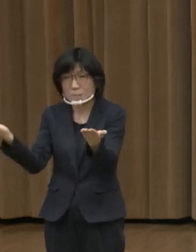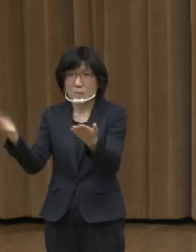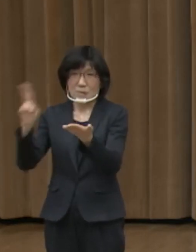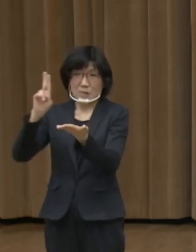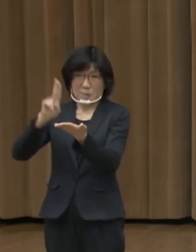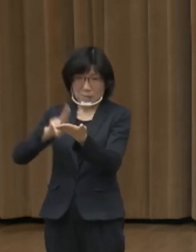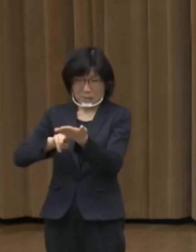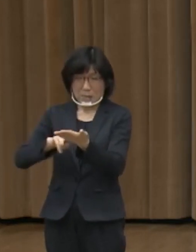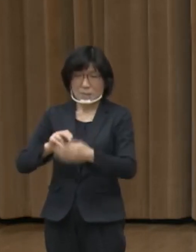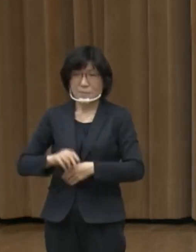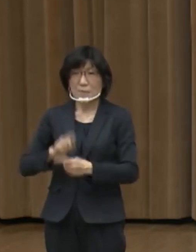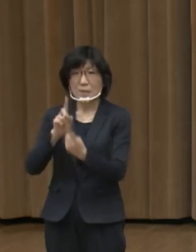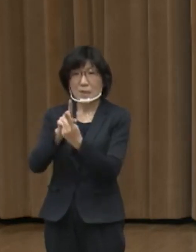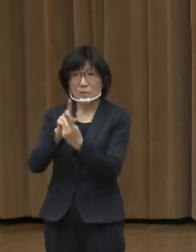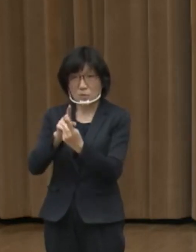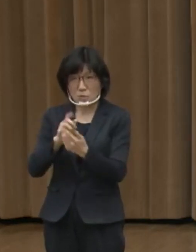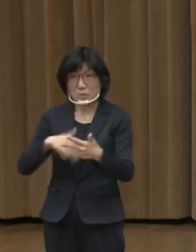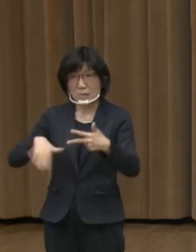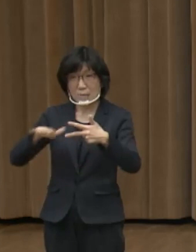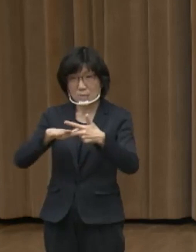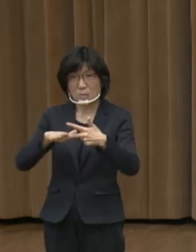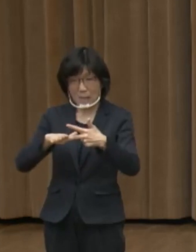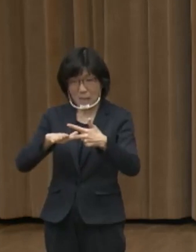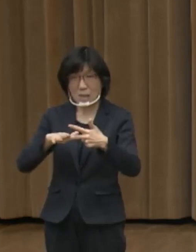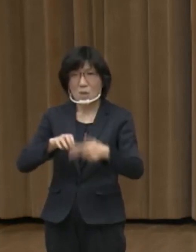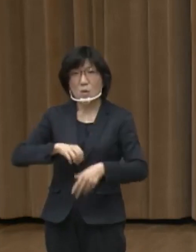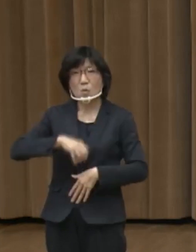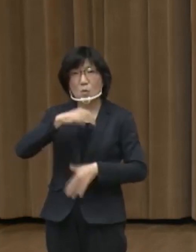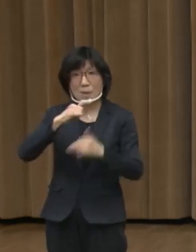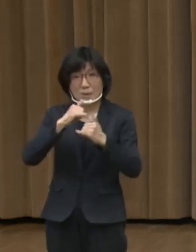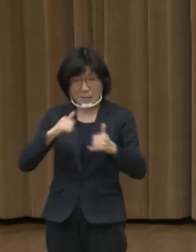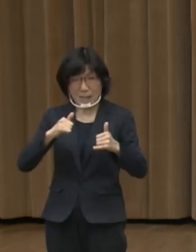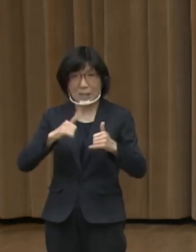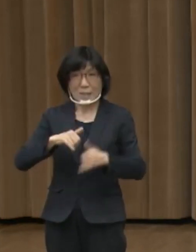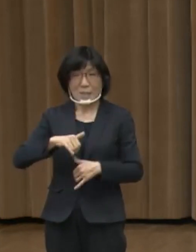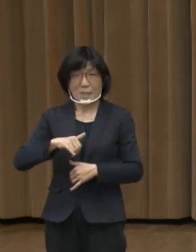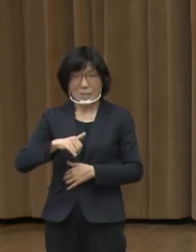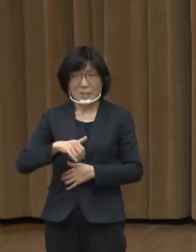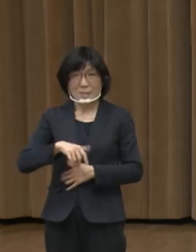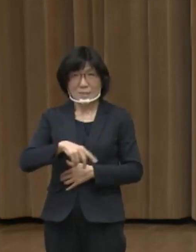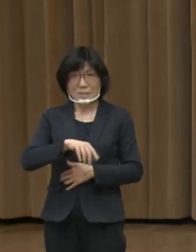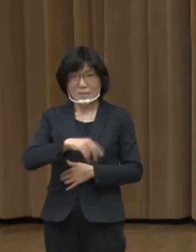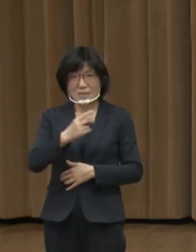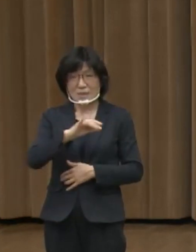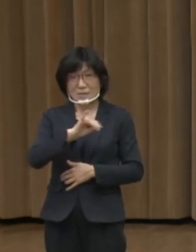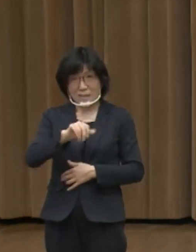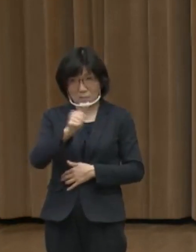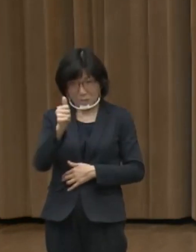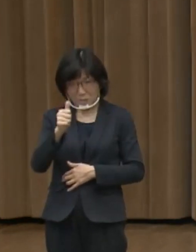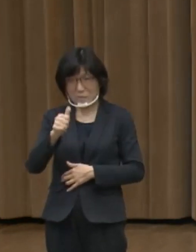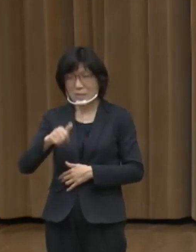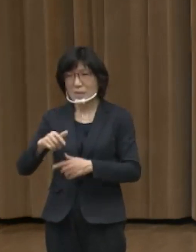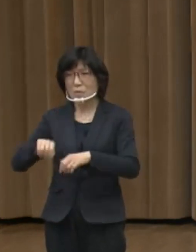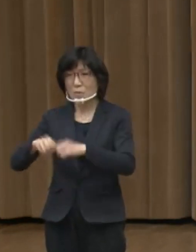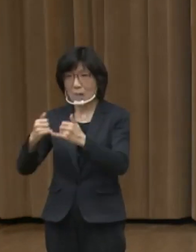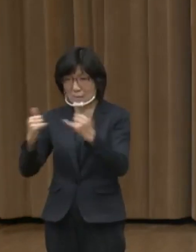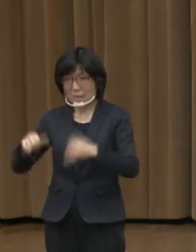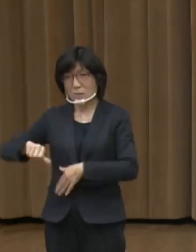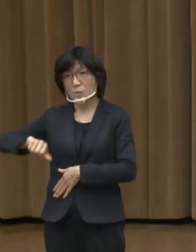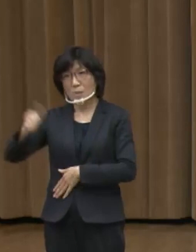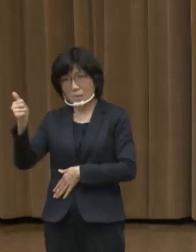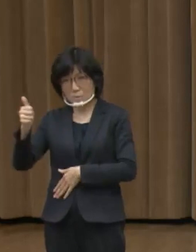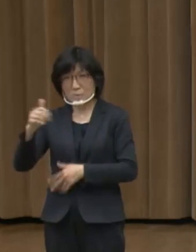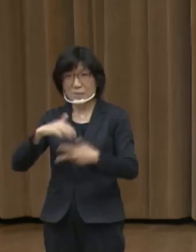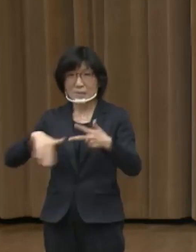ました。対象となる施設ですけれども、高齢者施設1500、障害者施設500施設であります